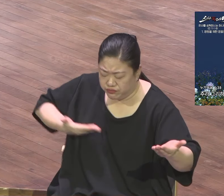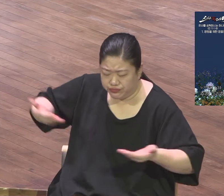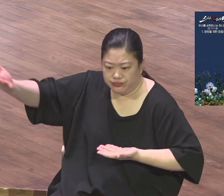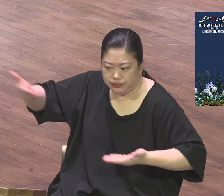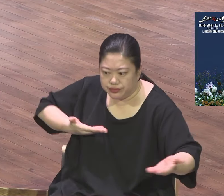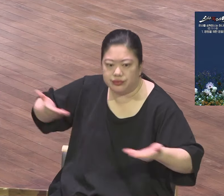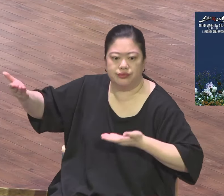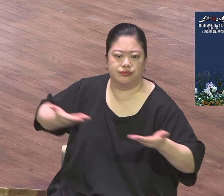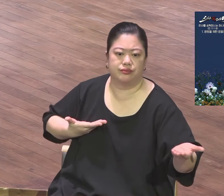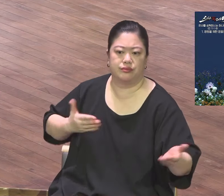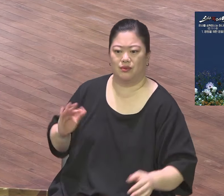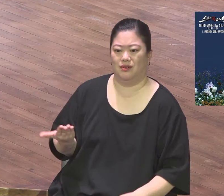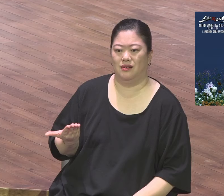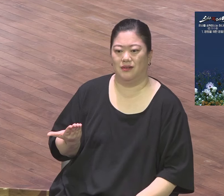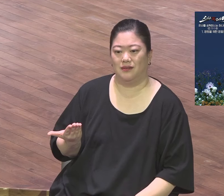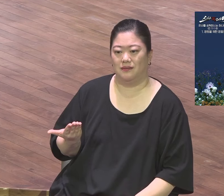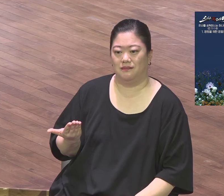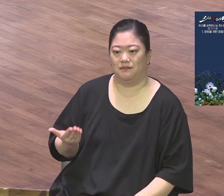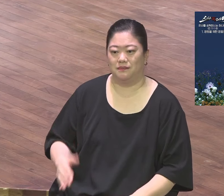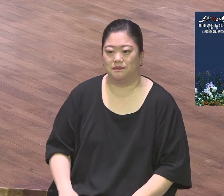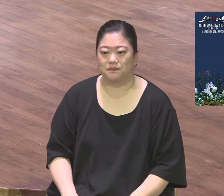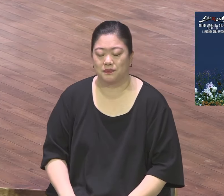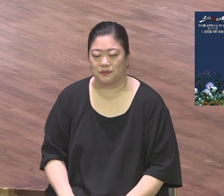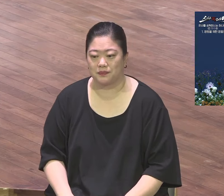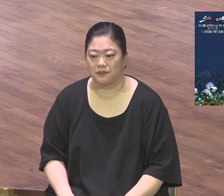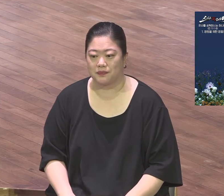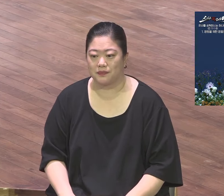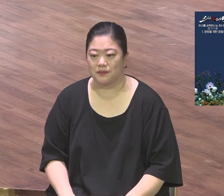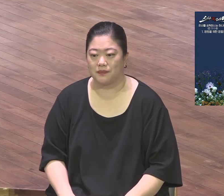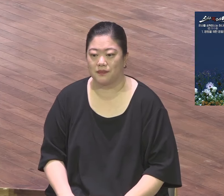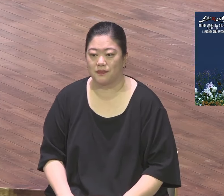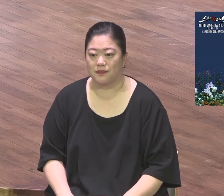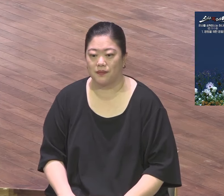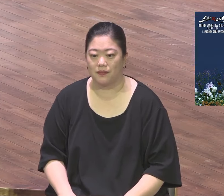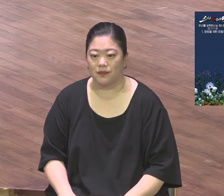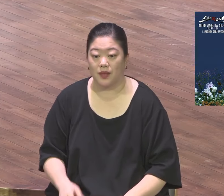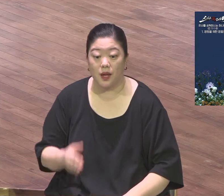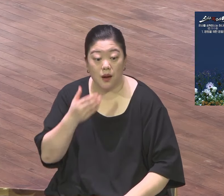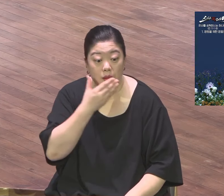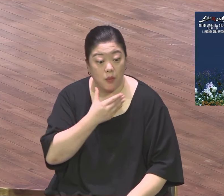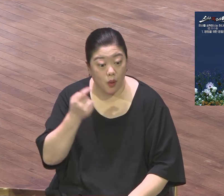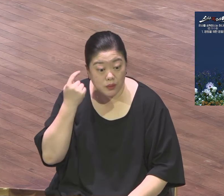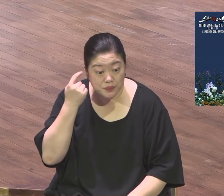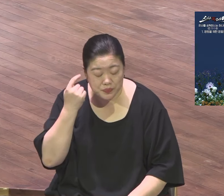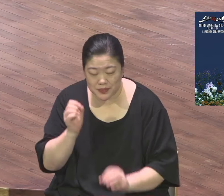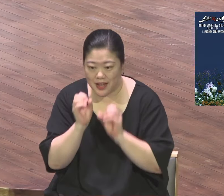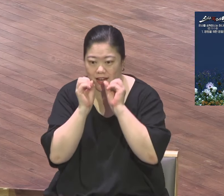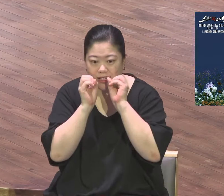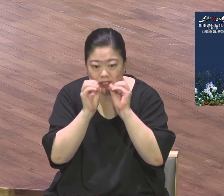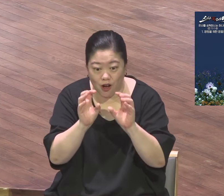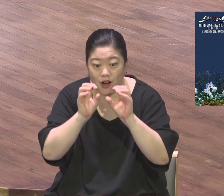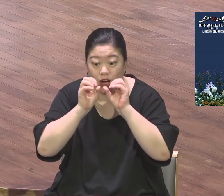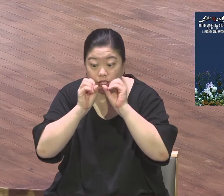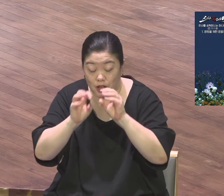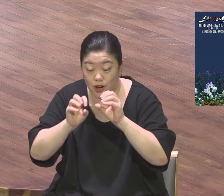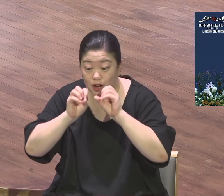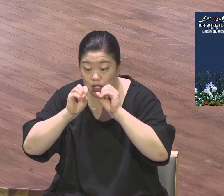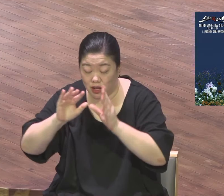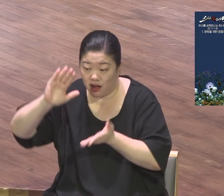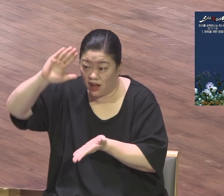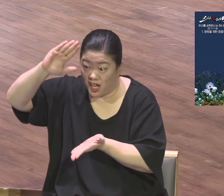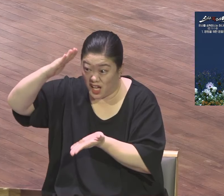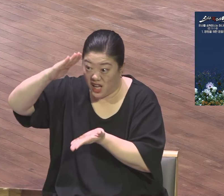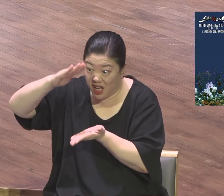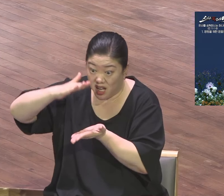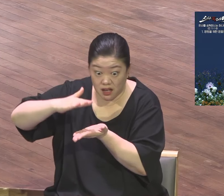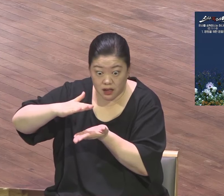여러분이요 아셔야 될 것은요 복음은요 계속해서 전할 때 자꾸 전할 때 더 풍성해져요.